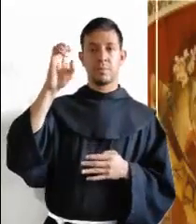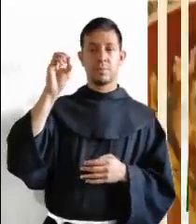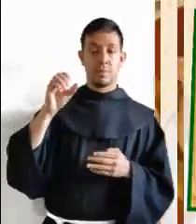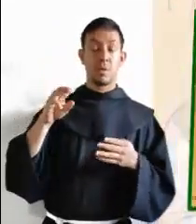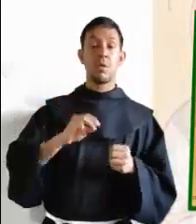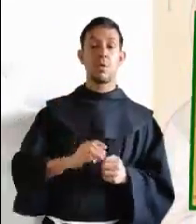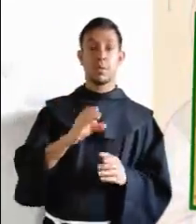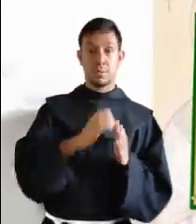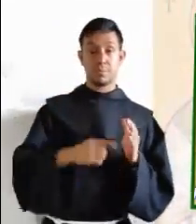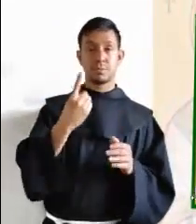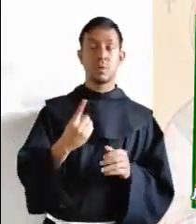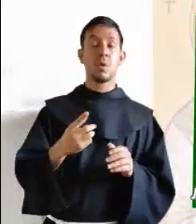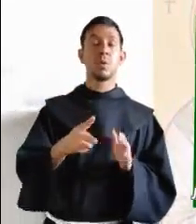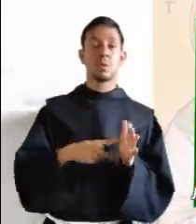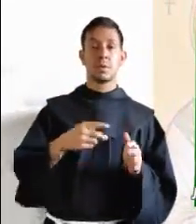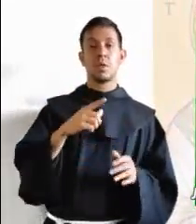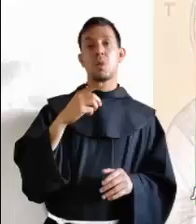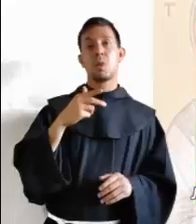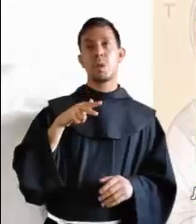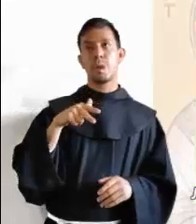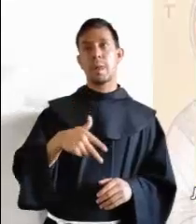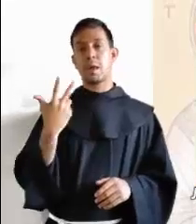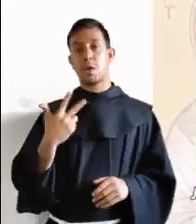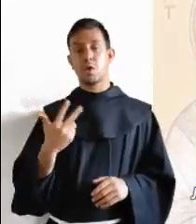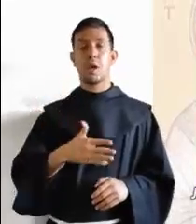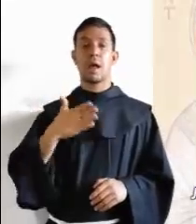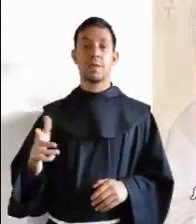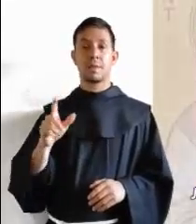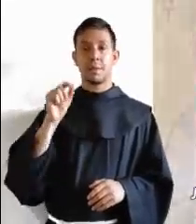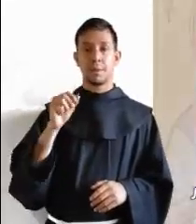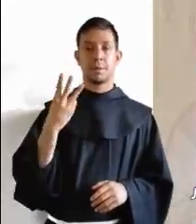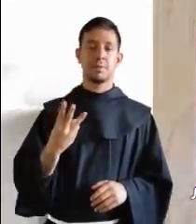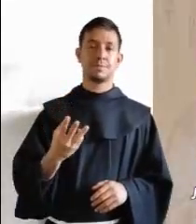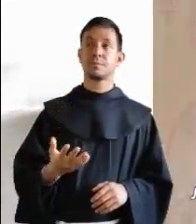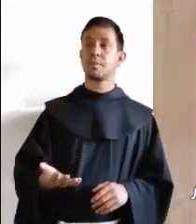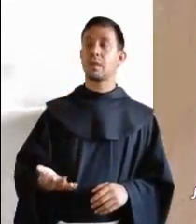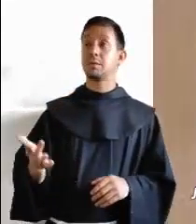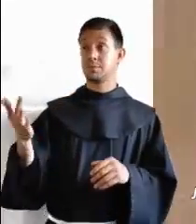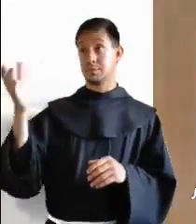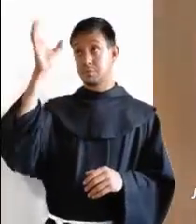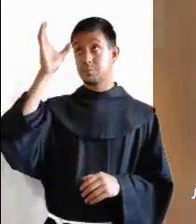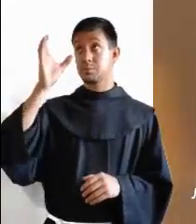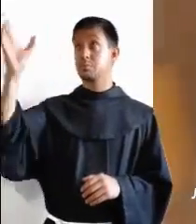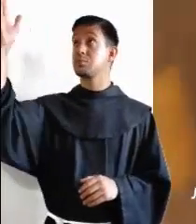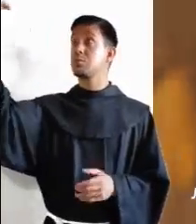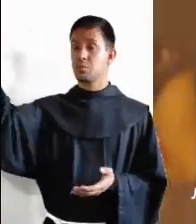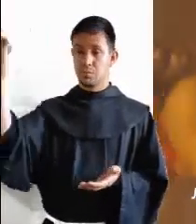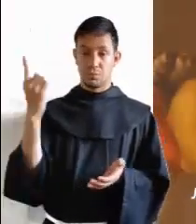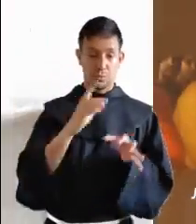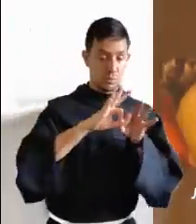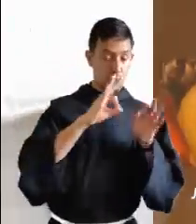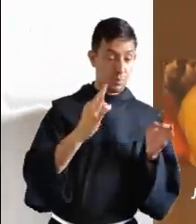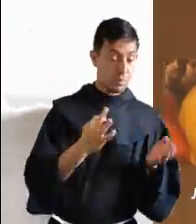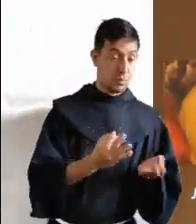1, versículos del 18 al 23. Cristo vino al mundo de la siguiente manera. Estando María